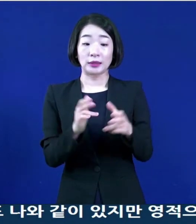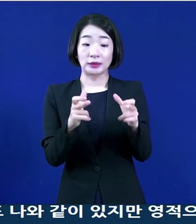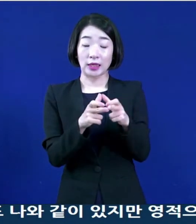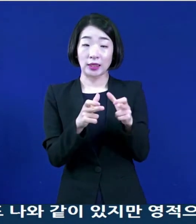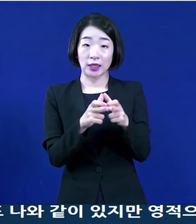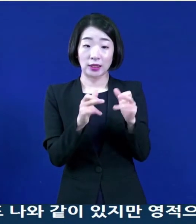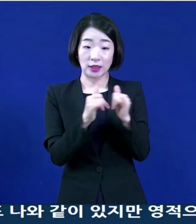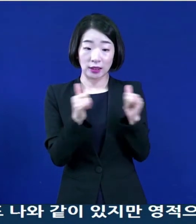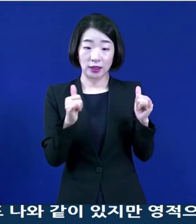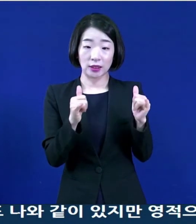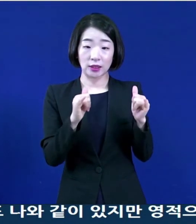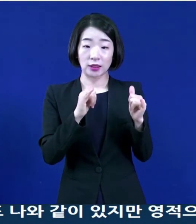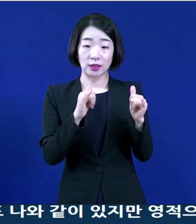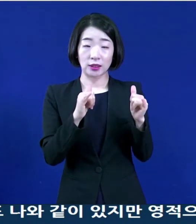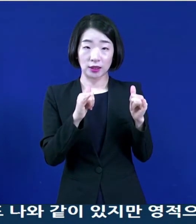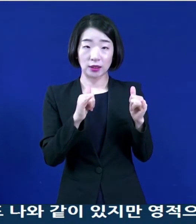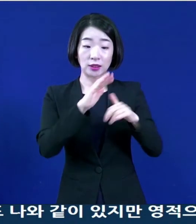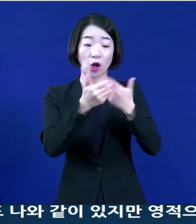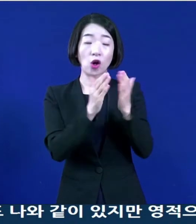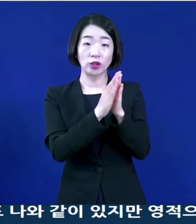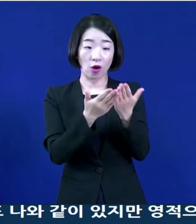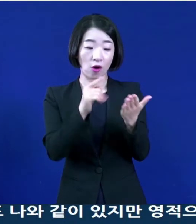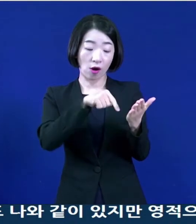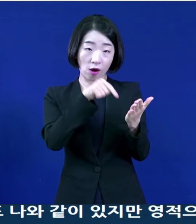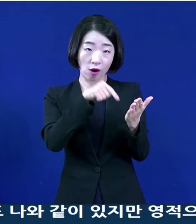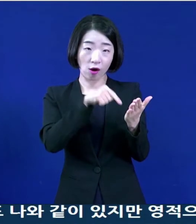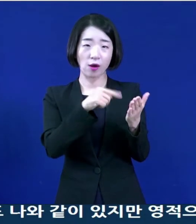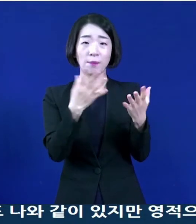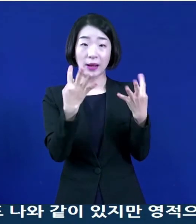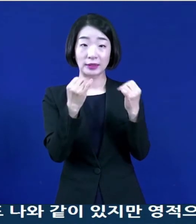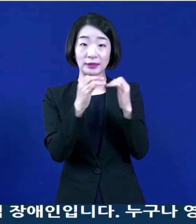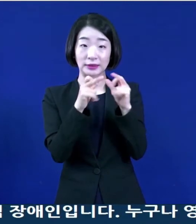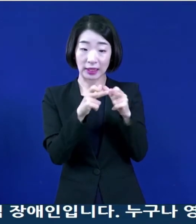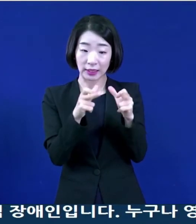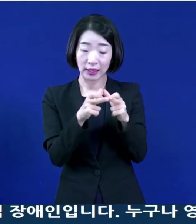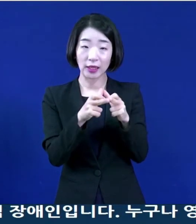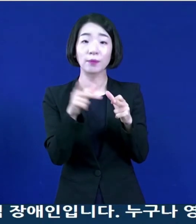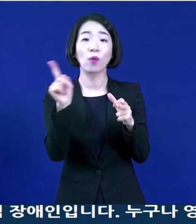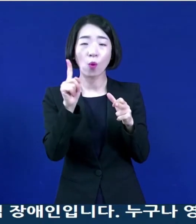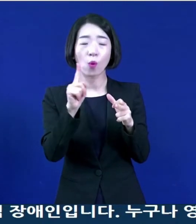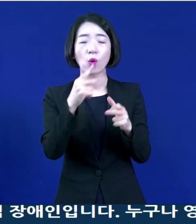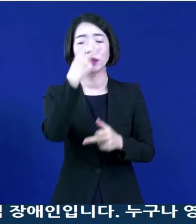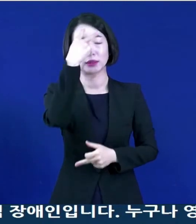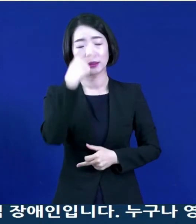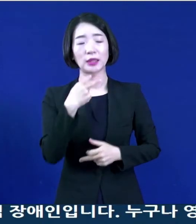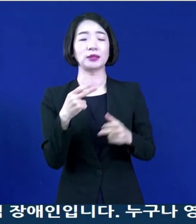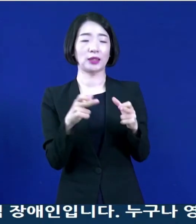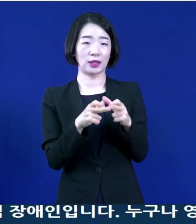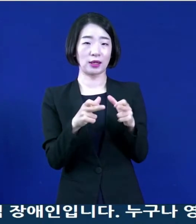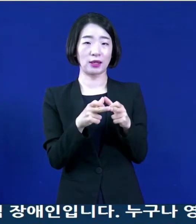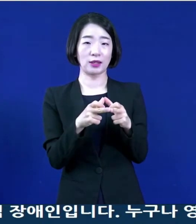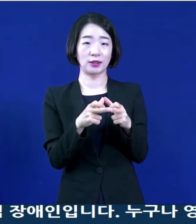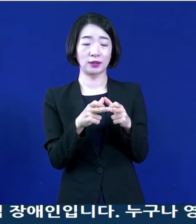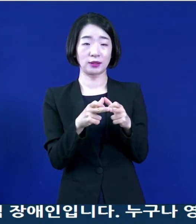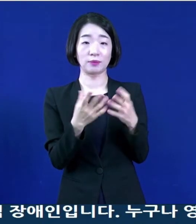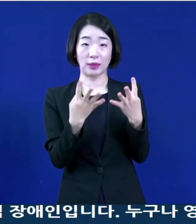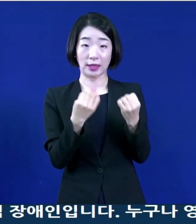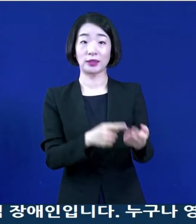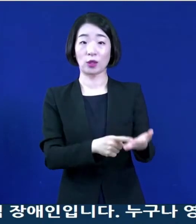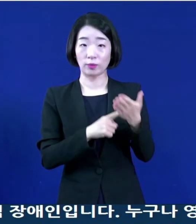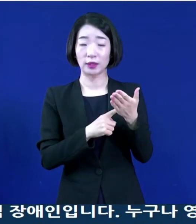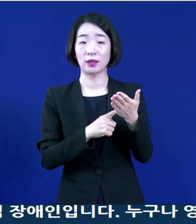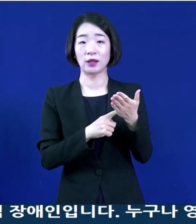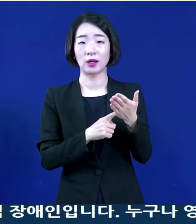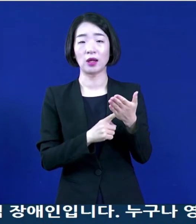다루어지고 있는 장애의 모습은 시각장애입니다. 앞을 보지 못하는 것이죠. 이유는 간단합니다. 우리에게